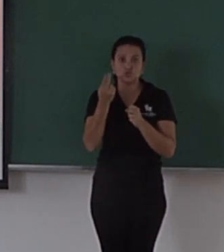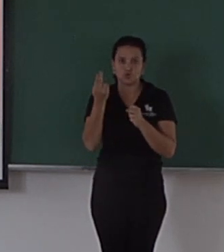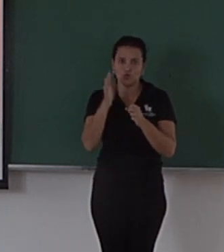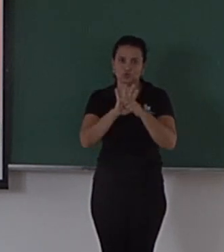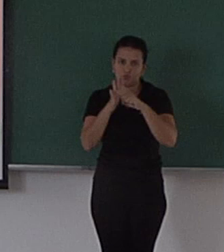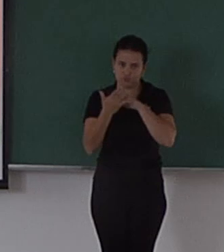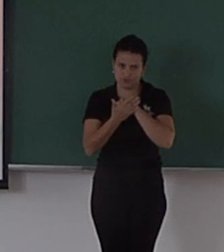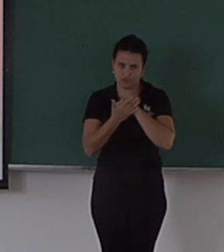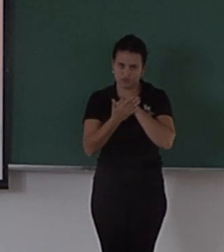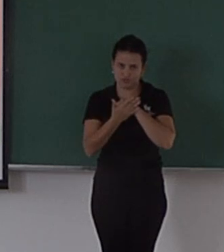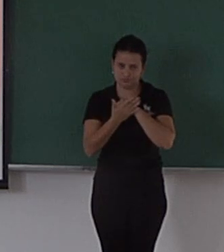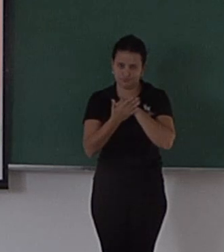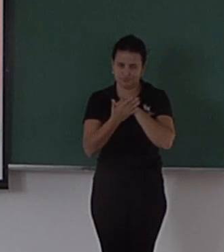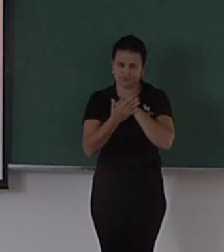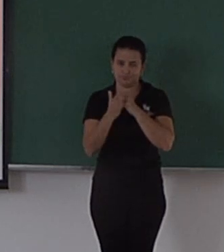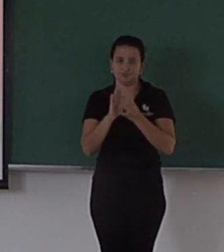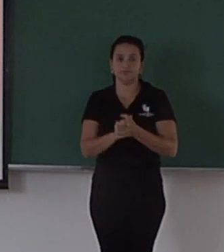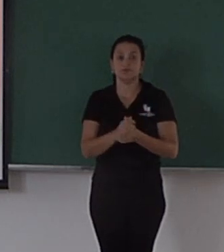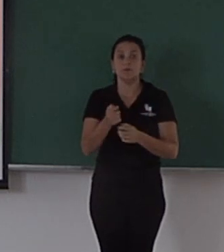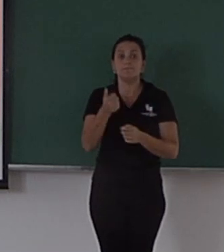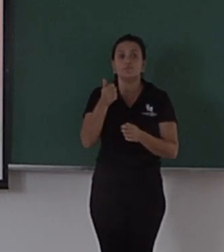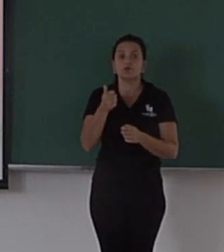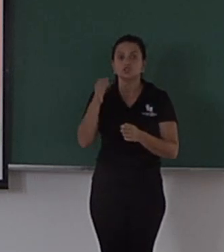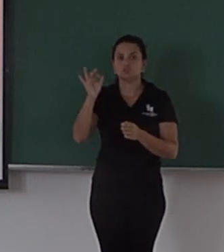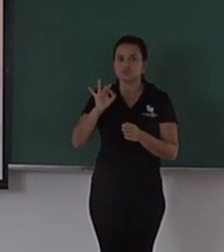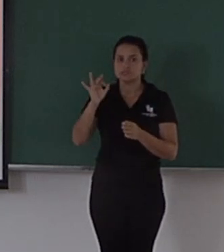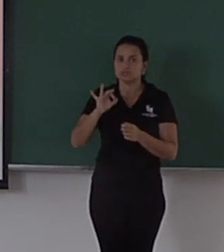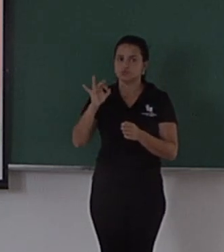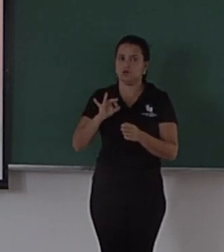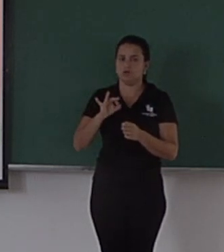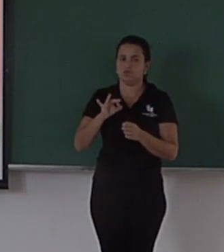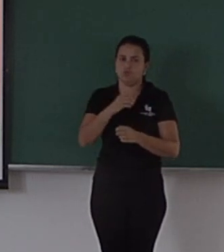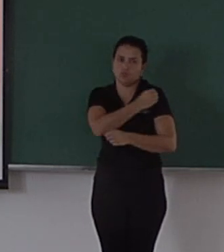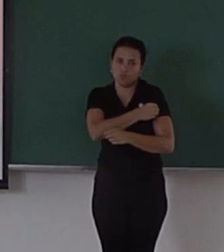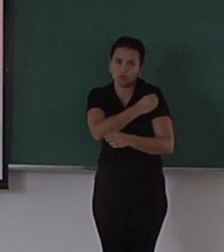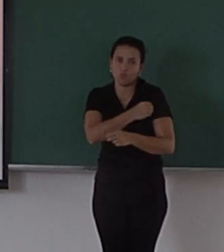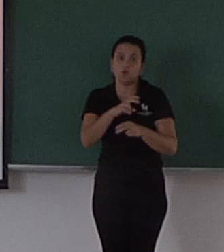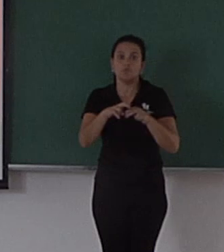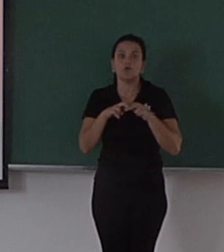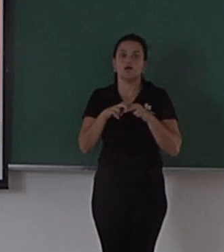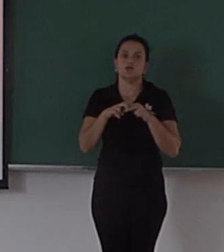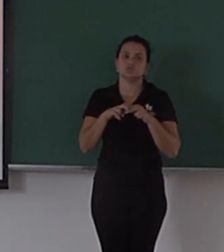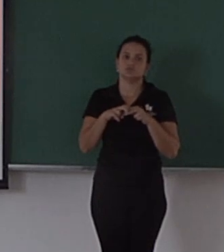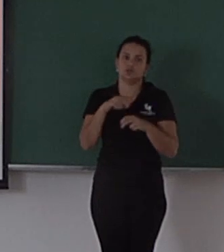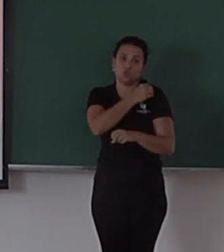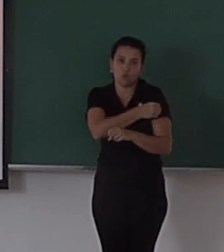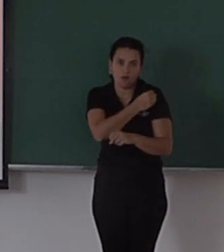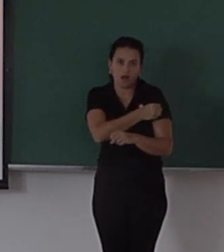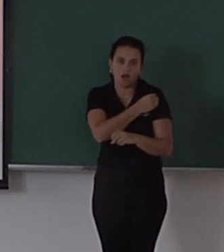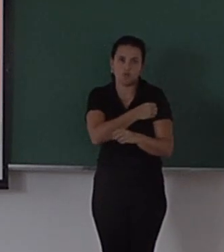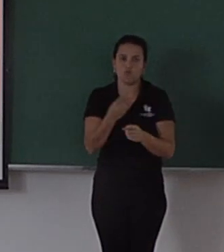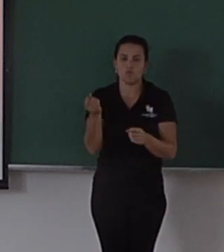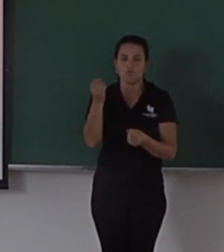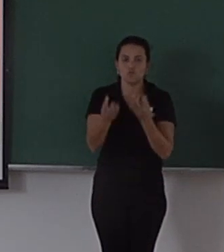das queimaduras é causada pelo álcool. Então a criança põe fogo no álcool, põe fogo no lixo, ambiente doméstico,